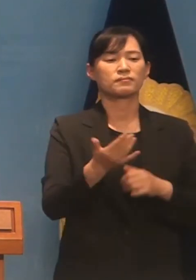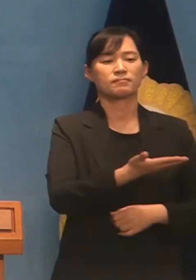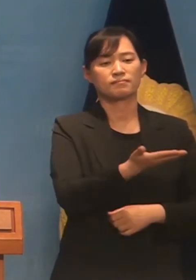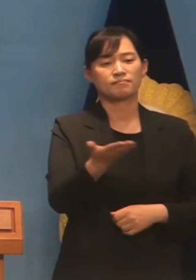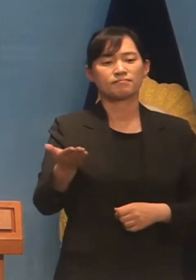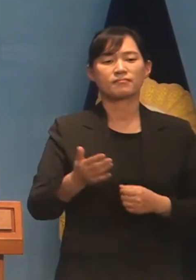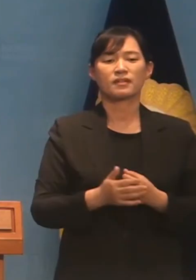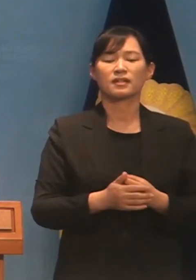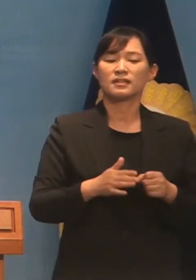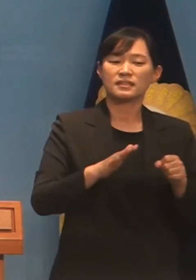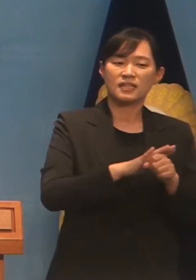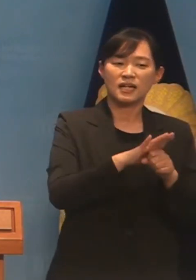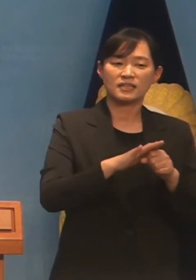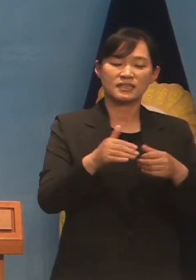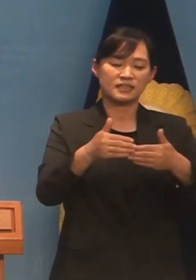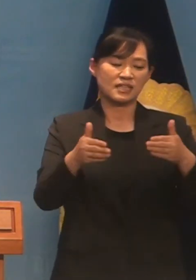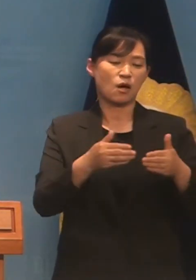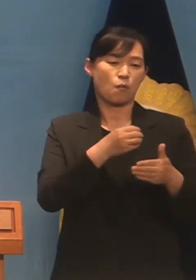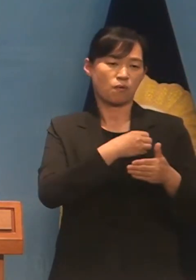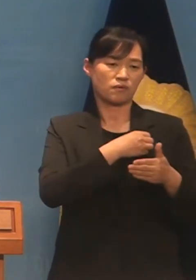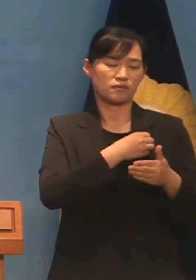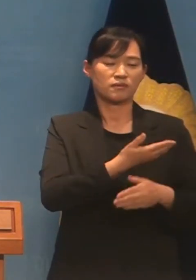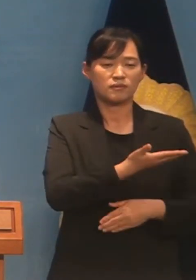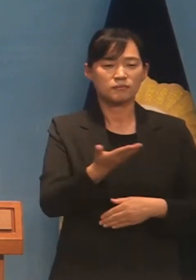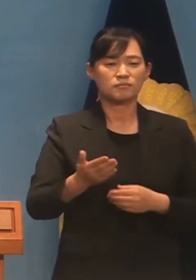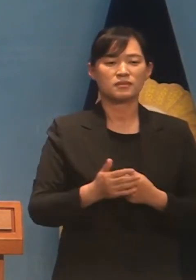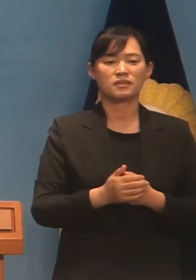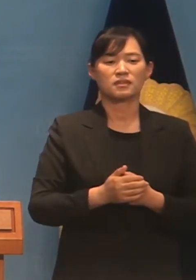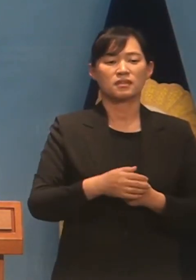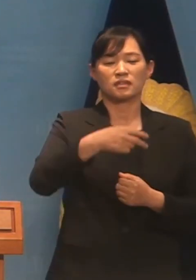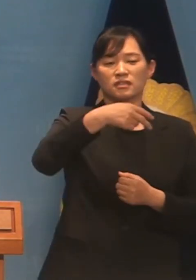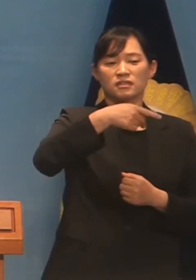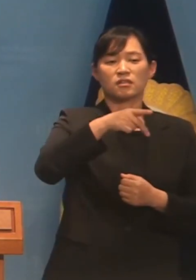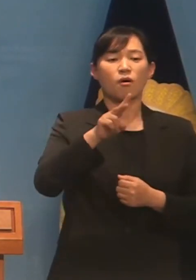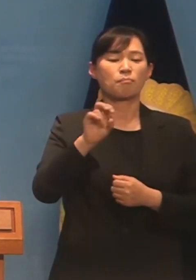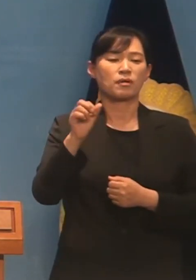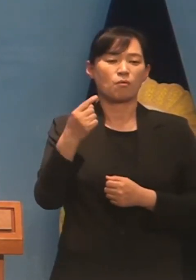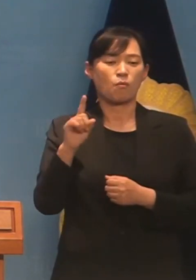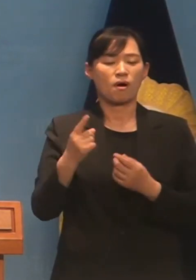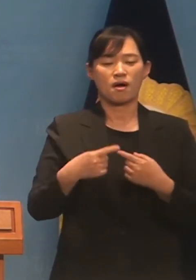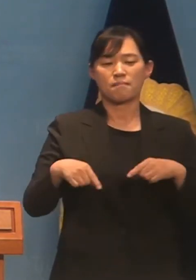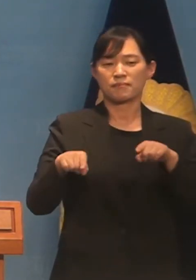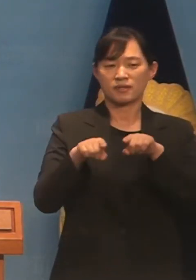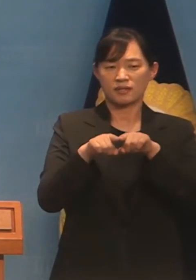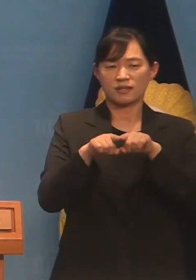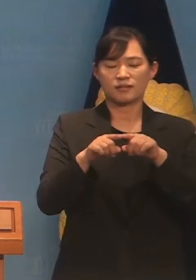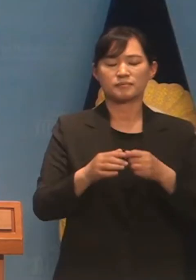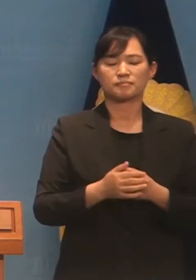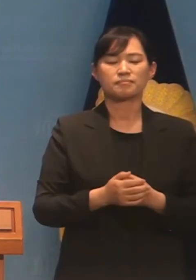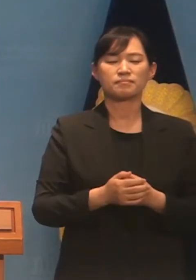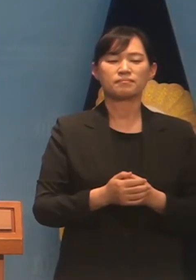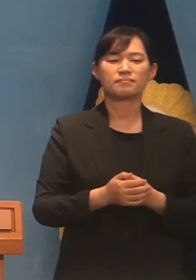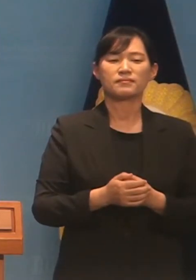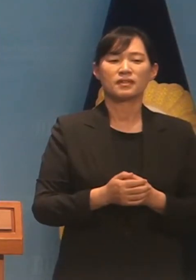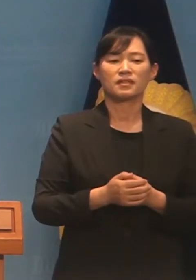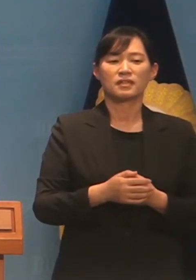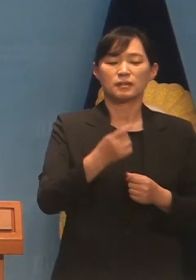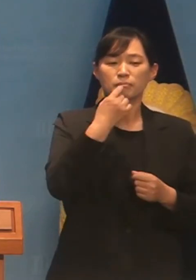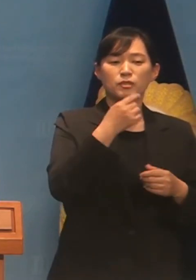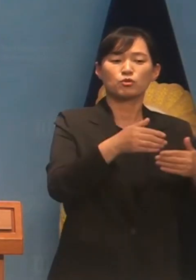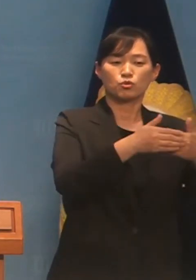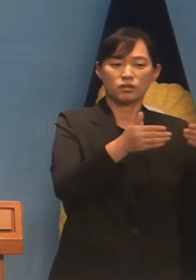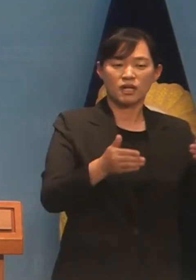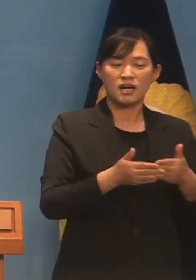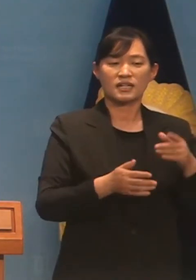여러분, 사랑하는 당원 동지 여러분, 저 서미아와 장애인 시민 3대 본부는